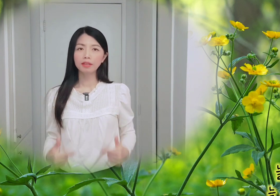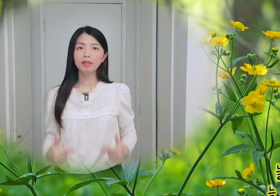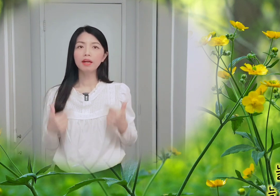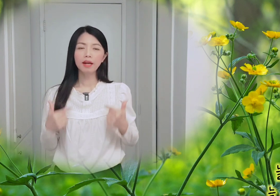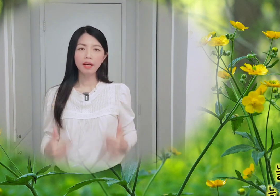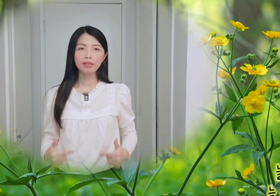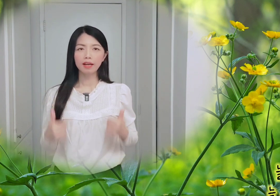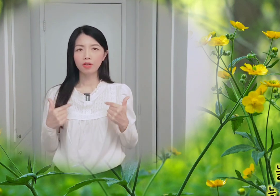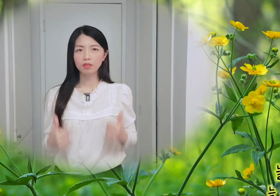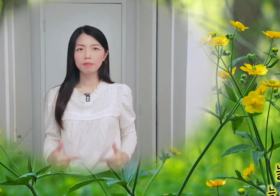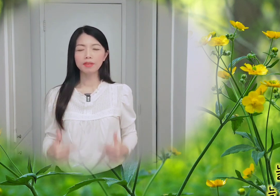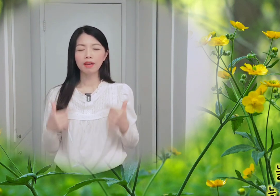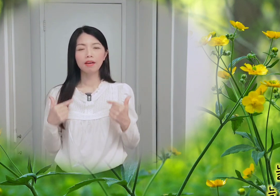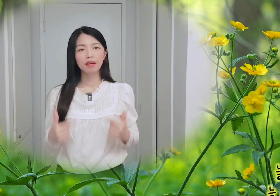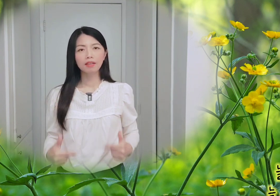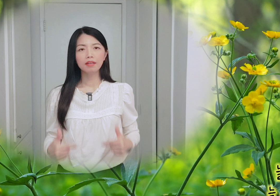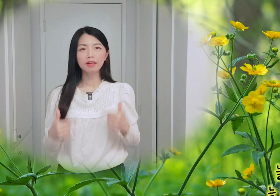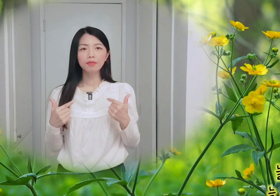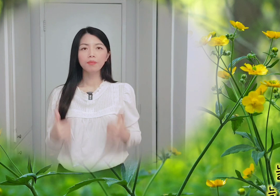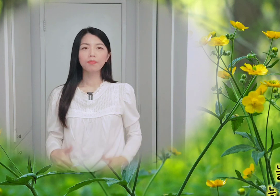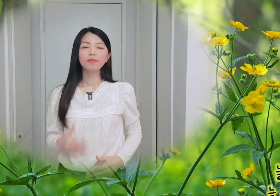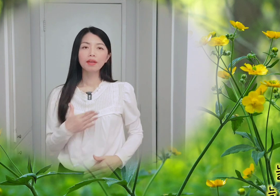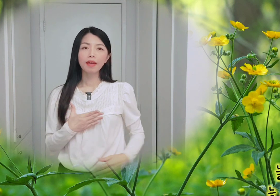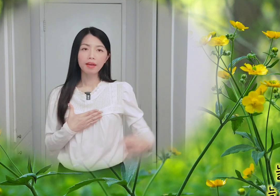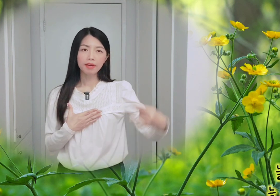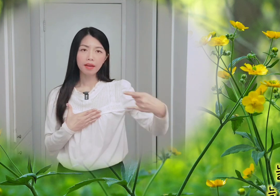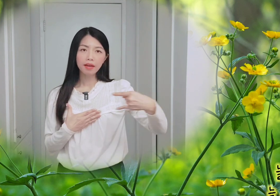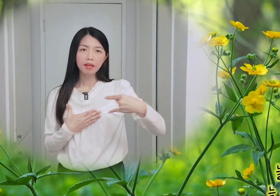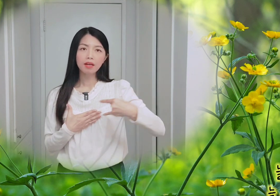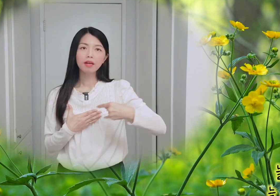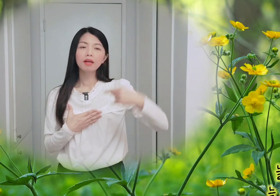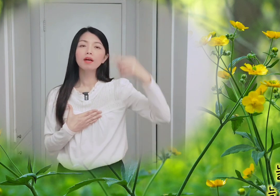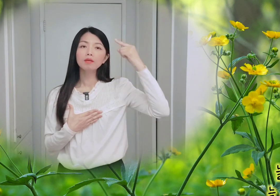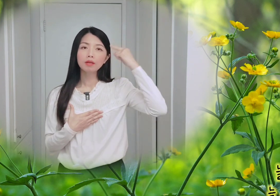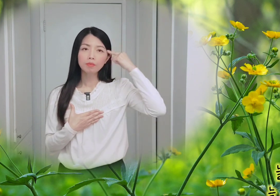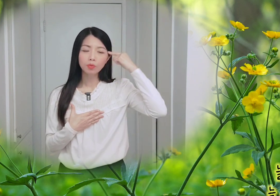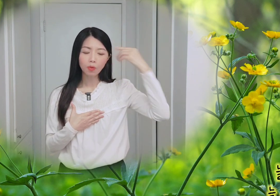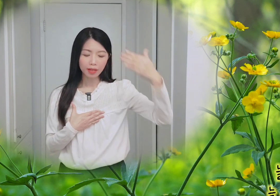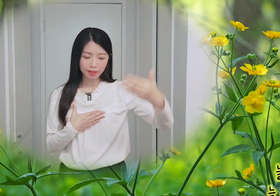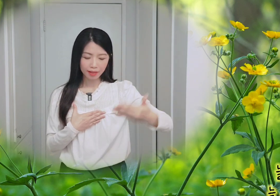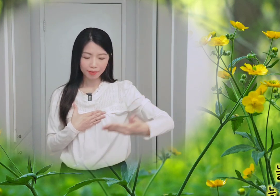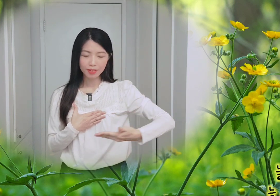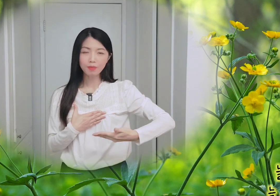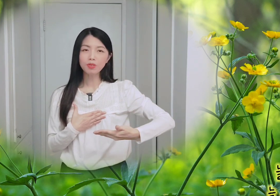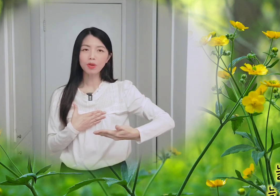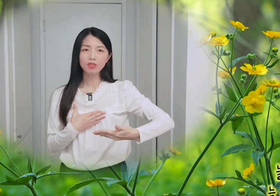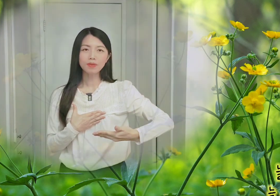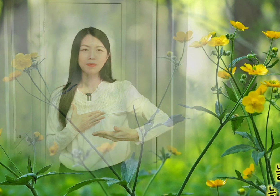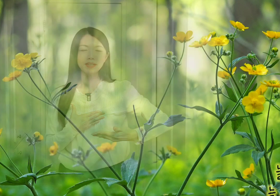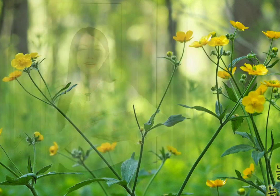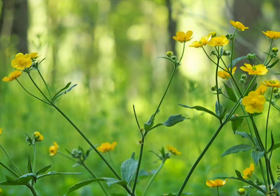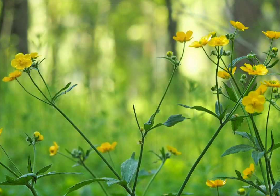주시면 늘, 항상 이런 뜻입니다. 늘 나에게 묻곤 했지.